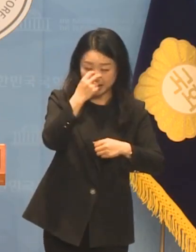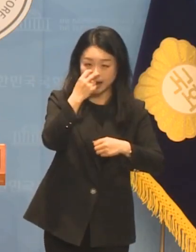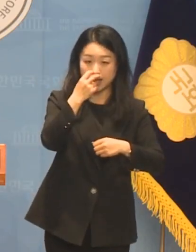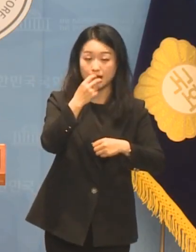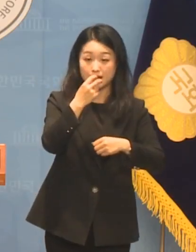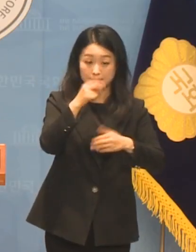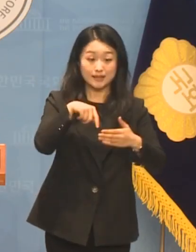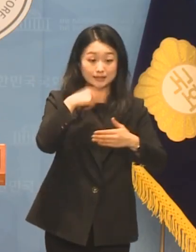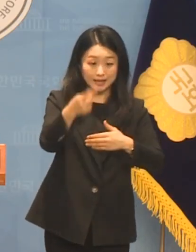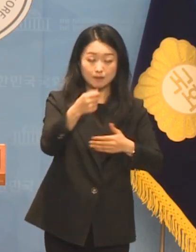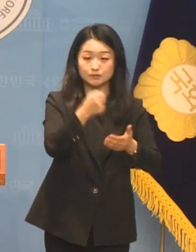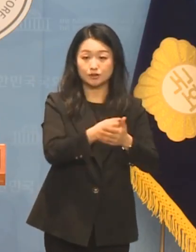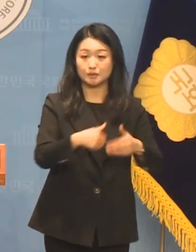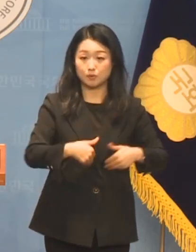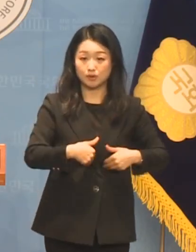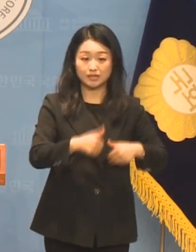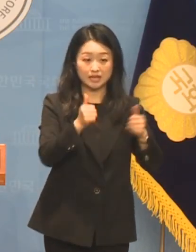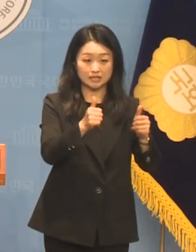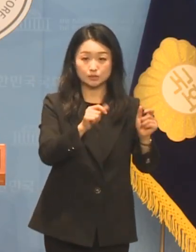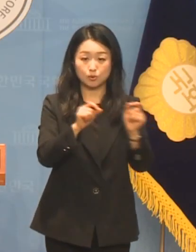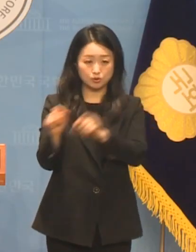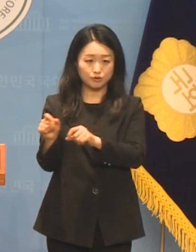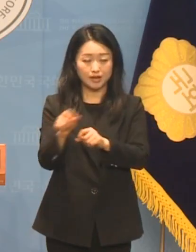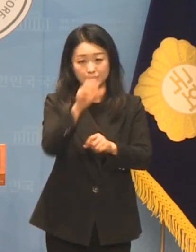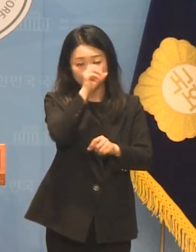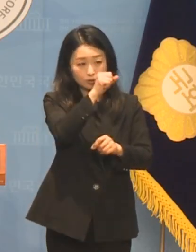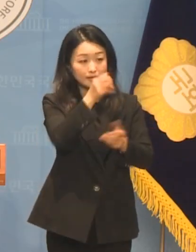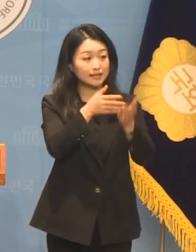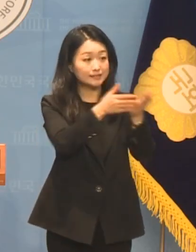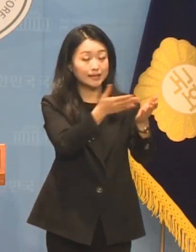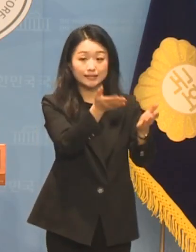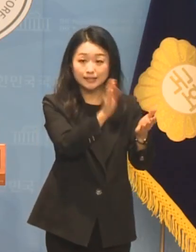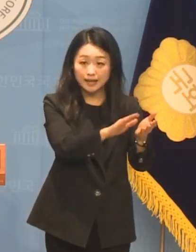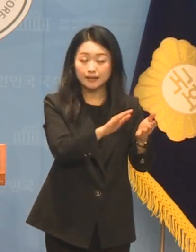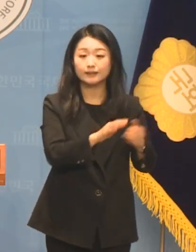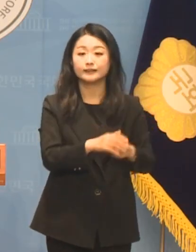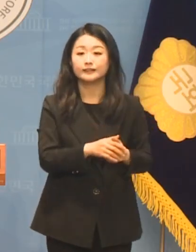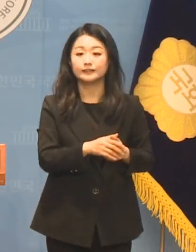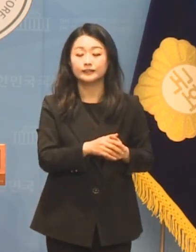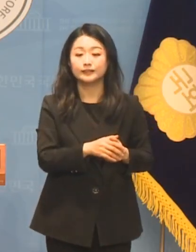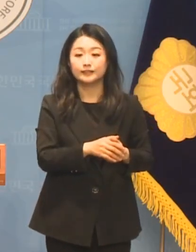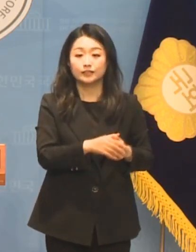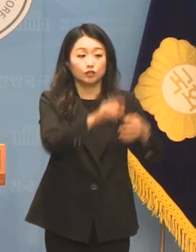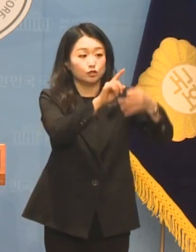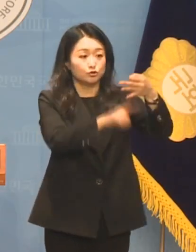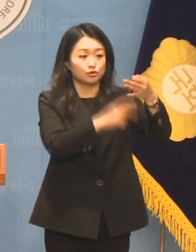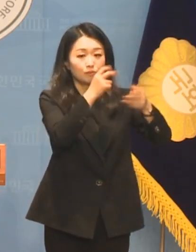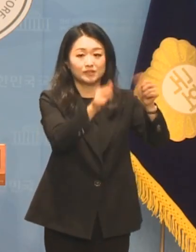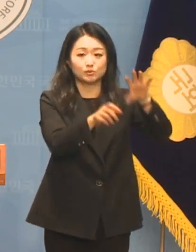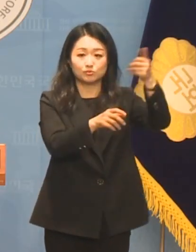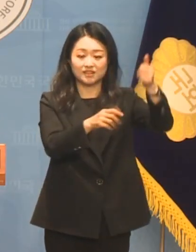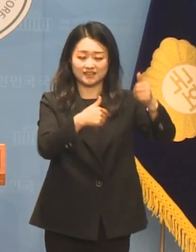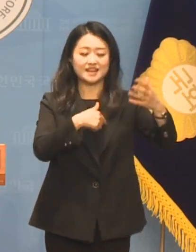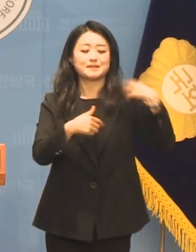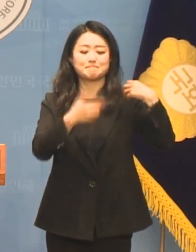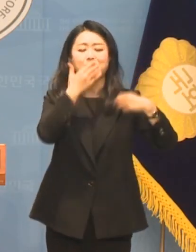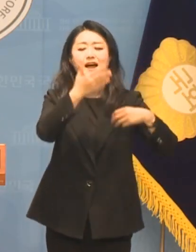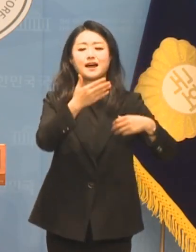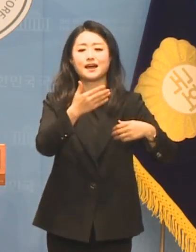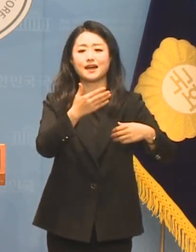결론을 내려야 한다며 기소를 반대했지만 윤석열 검찰총장은 내가 직접